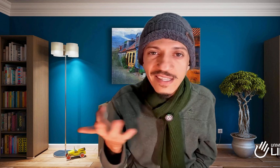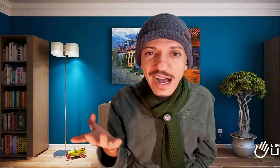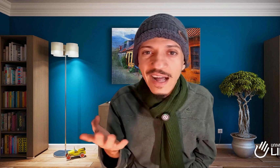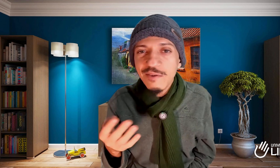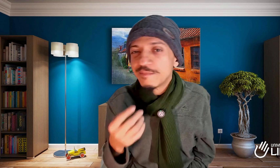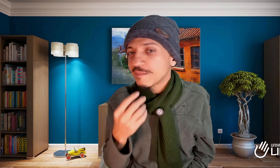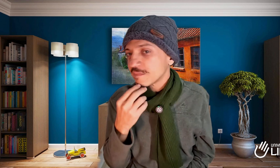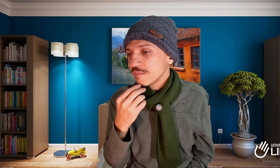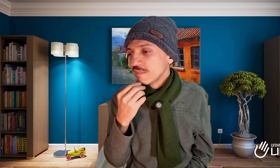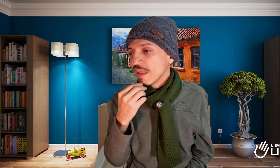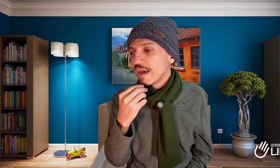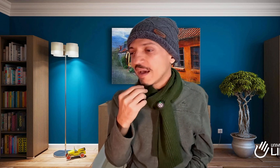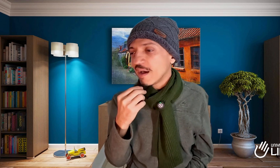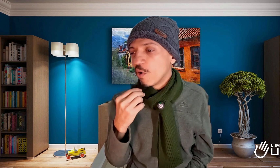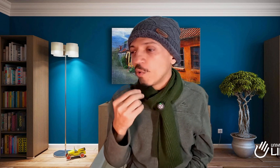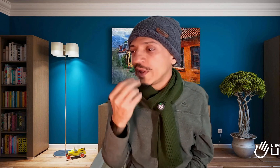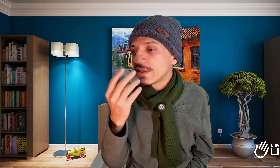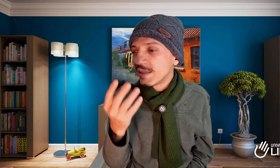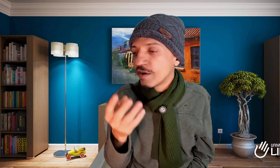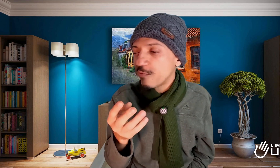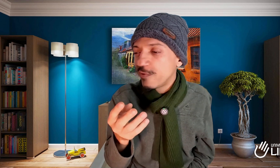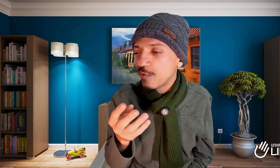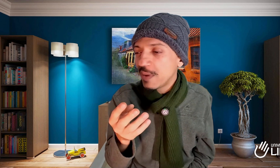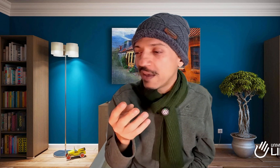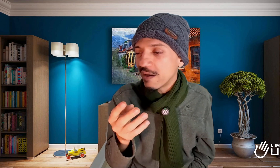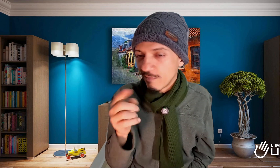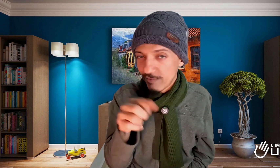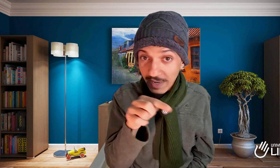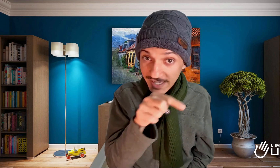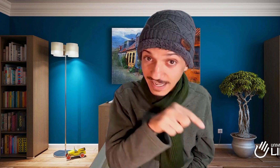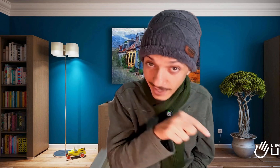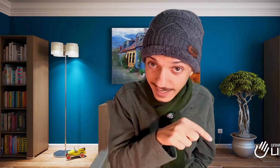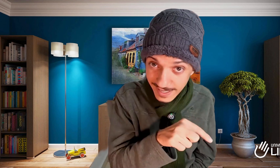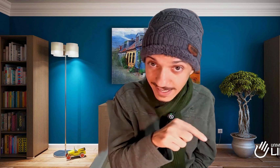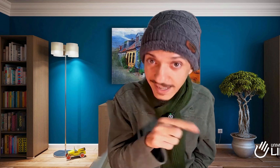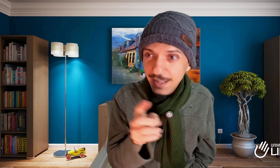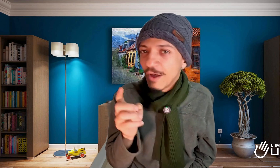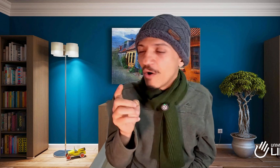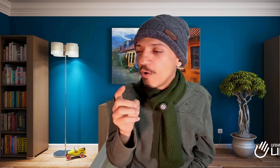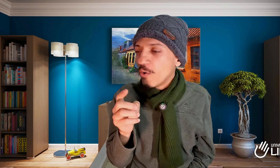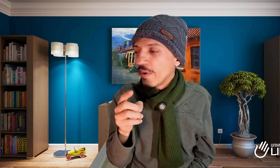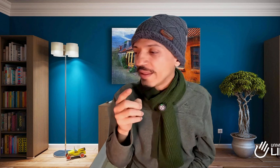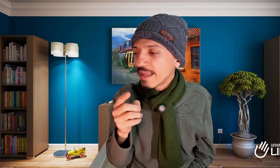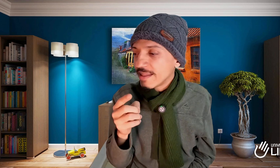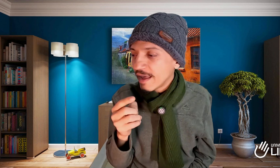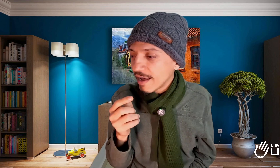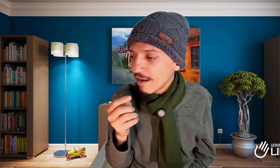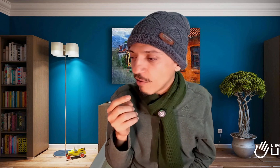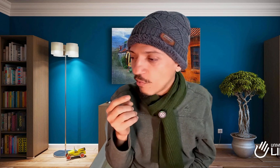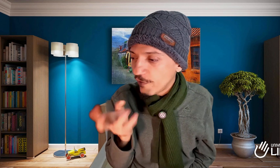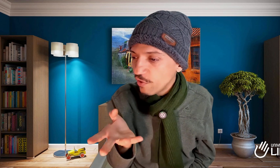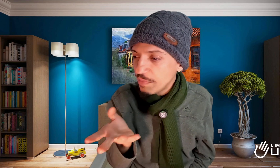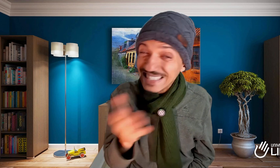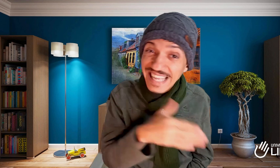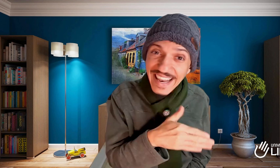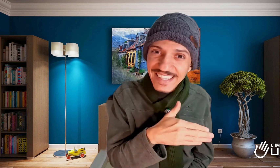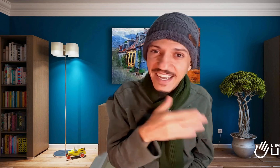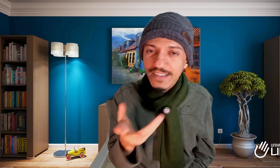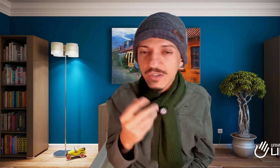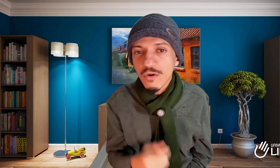legendado, ou entender um filme legendado em inglês, tá? Ou entender um filme sem legenda, só com